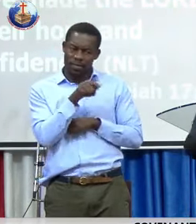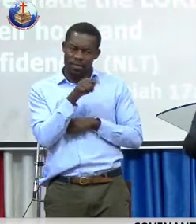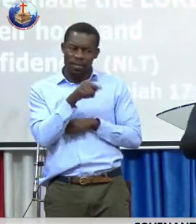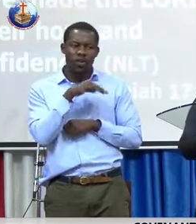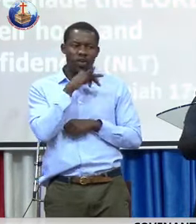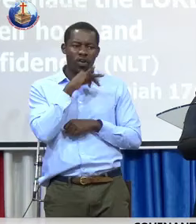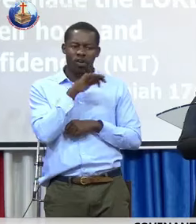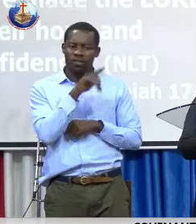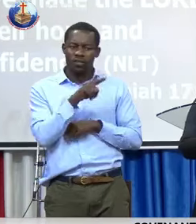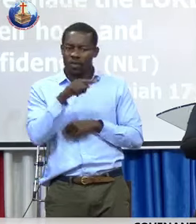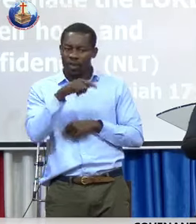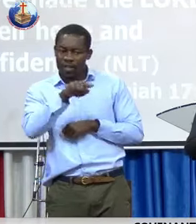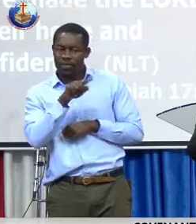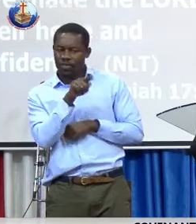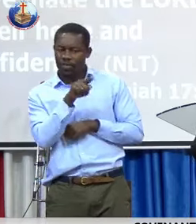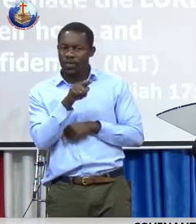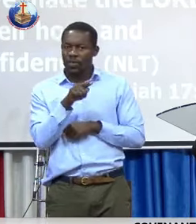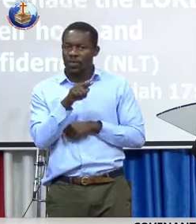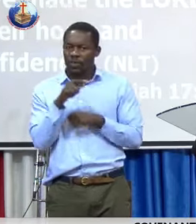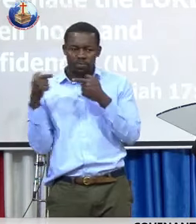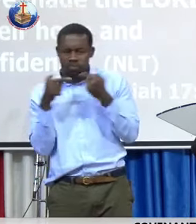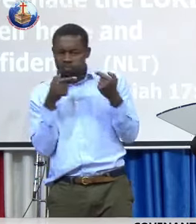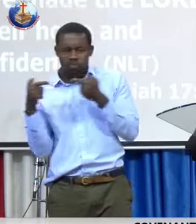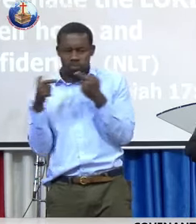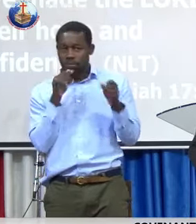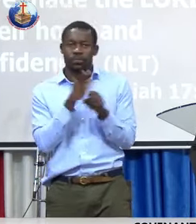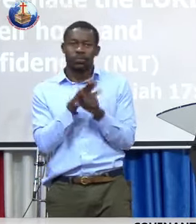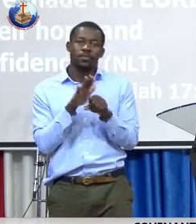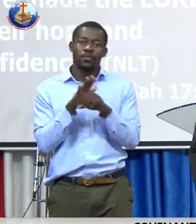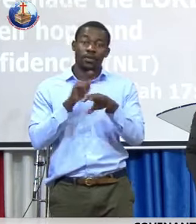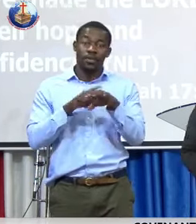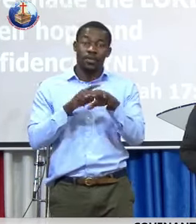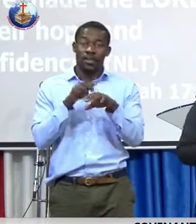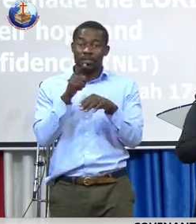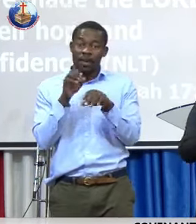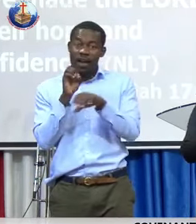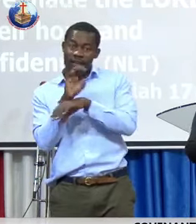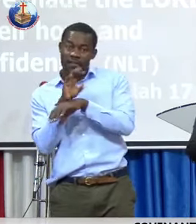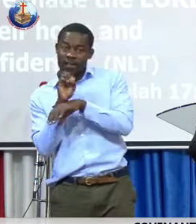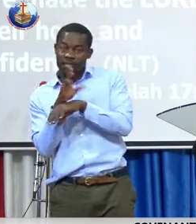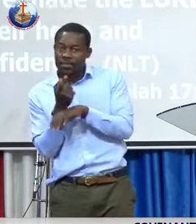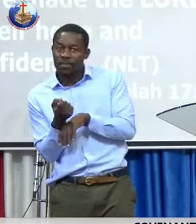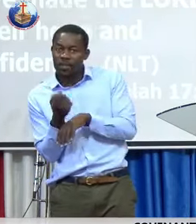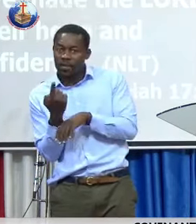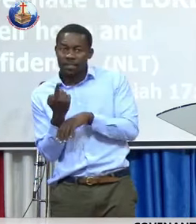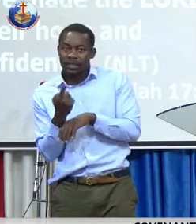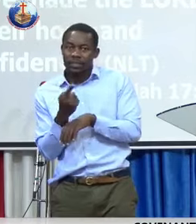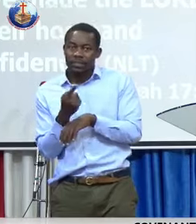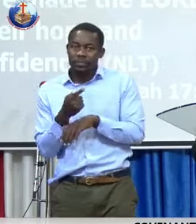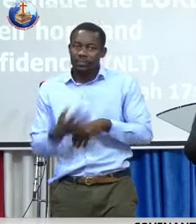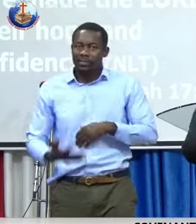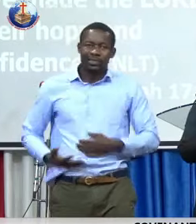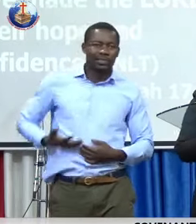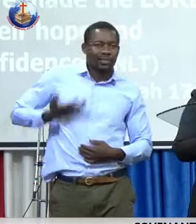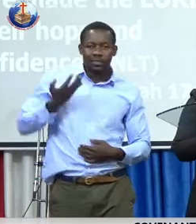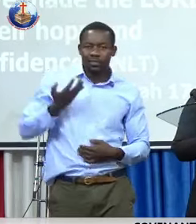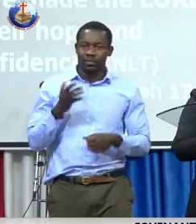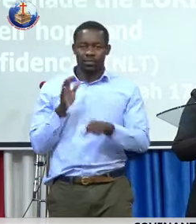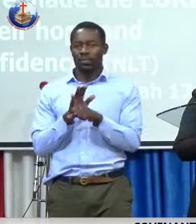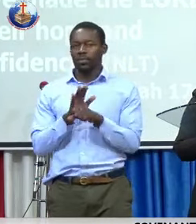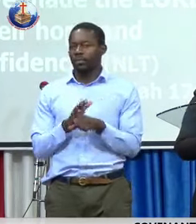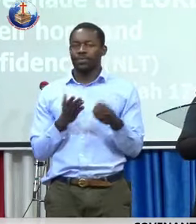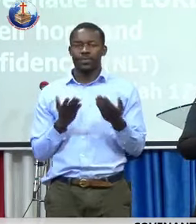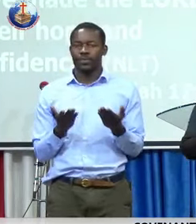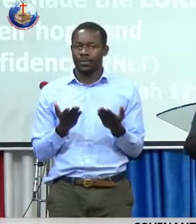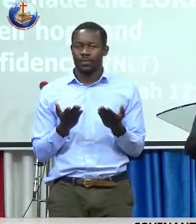wakali, tunasukuma. We are told the direction we are going is wrong, we throw tantrums. Tunaambiwa zile mwenendo tunaenda ni mbaya, tunaanza